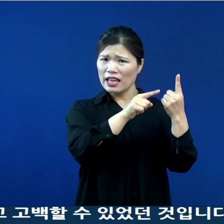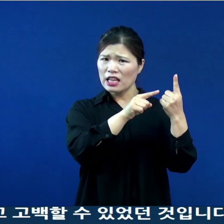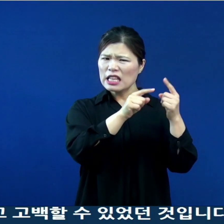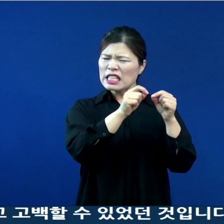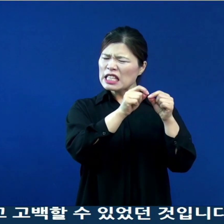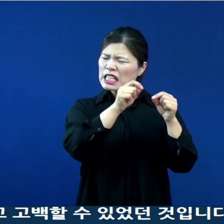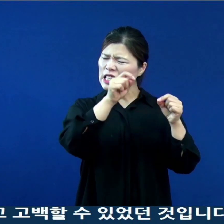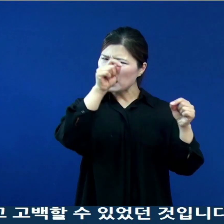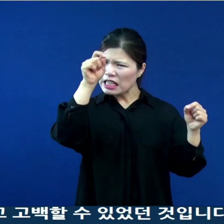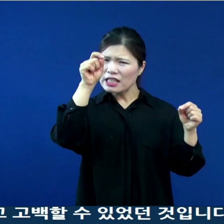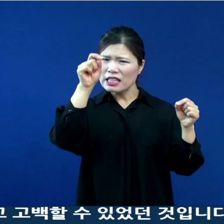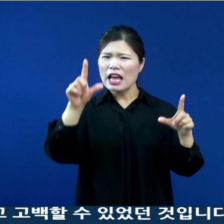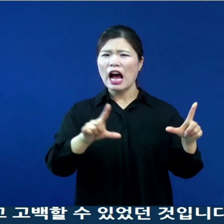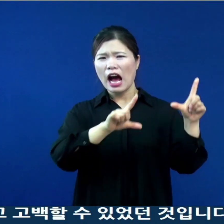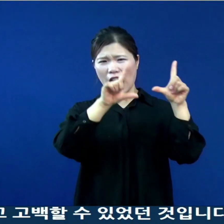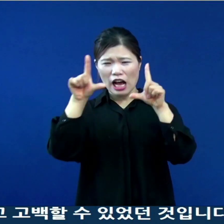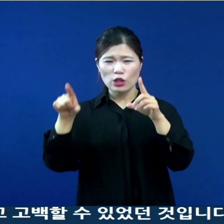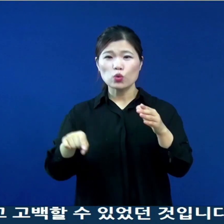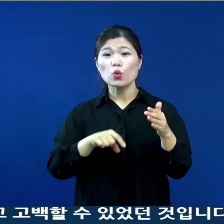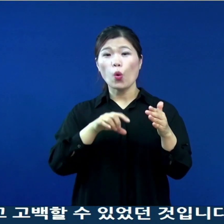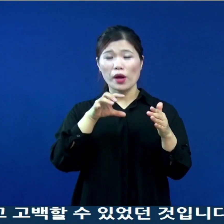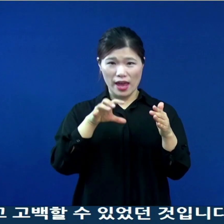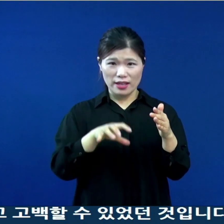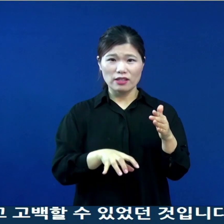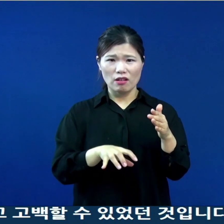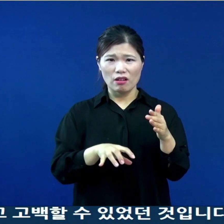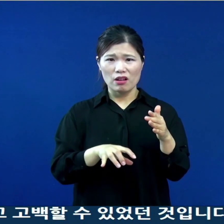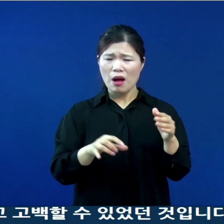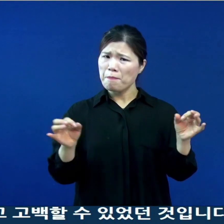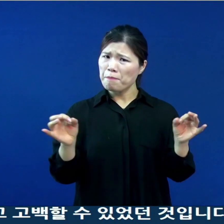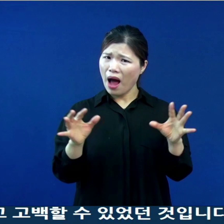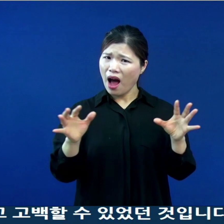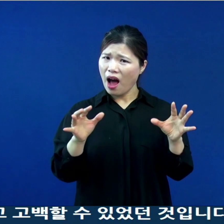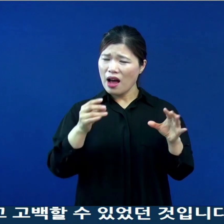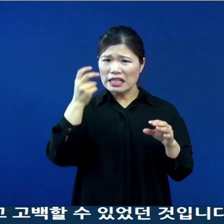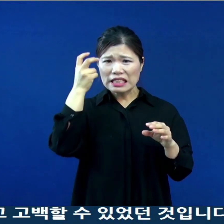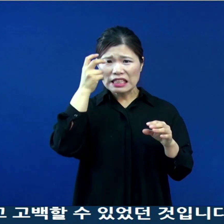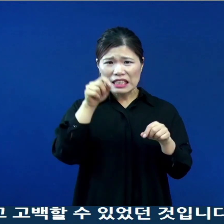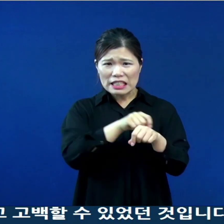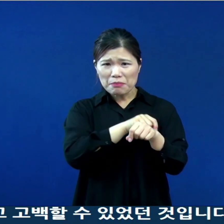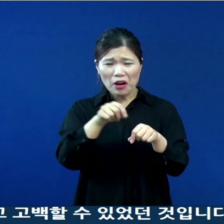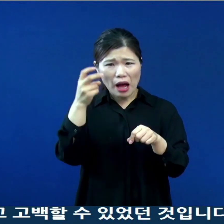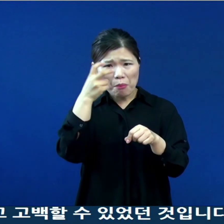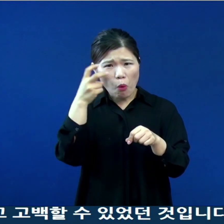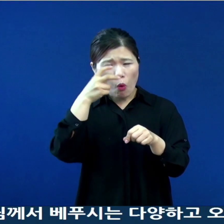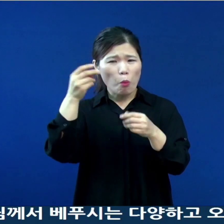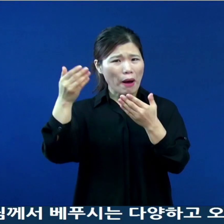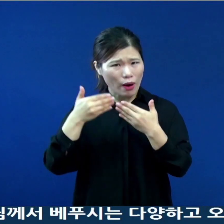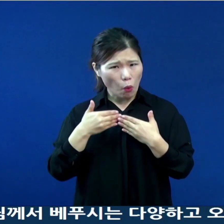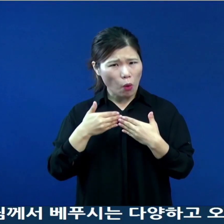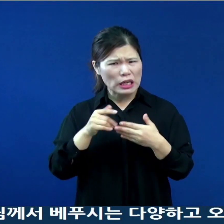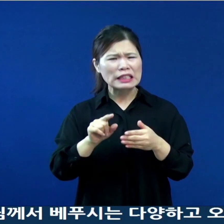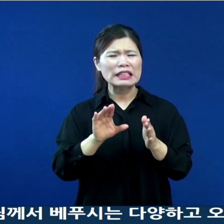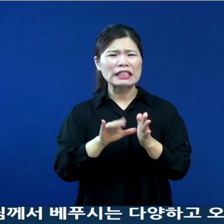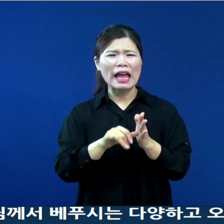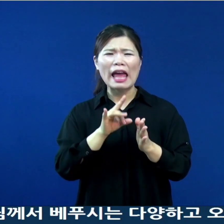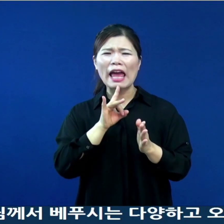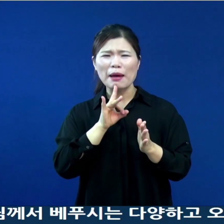속에서 어느 한순간에 특별한 보호하심을 받고 그 순간에